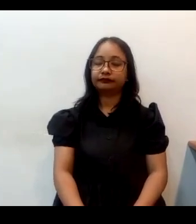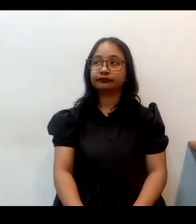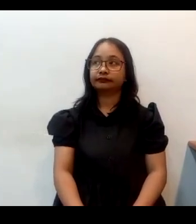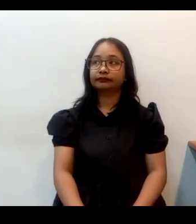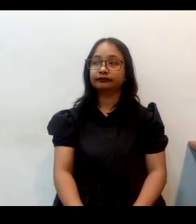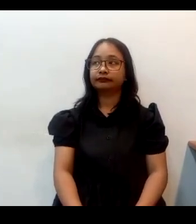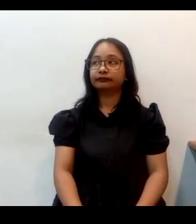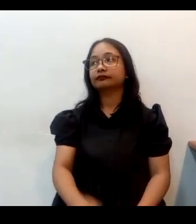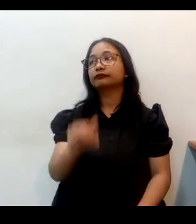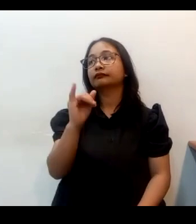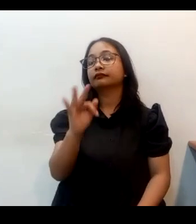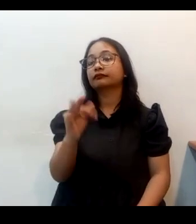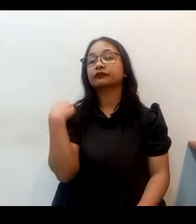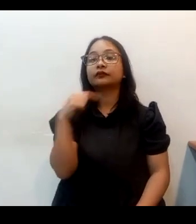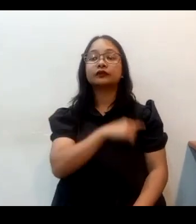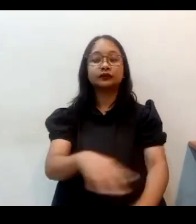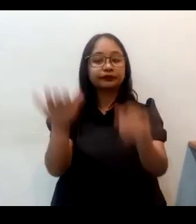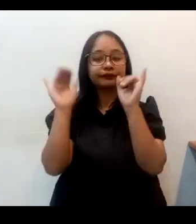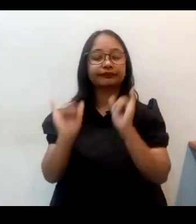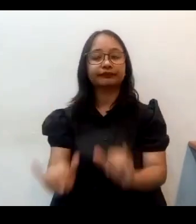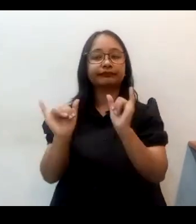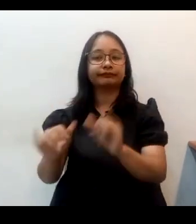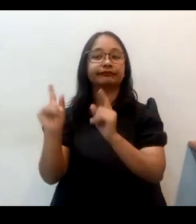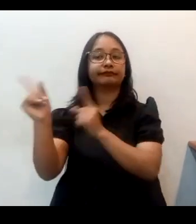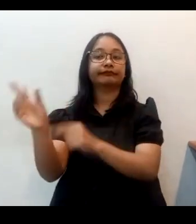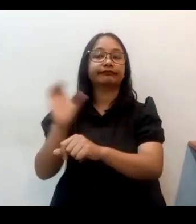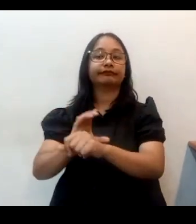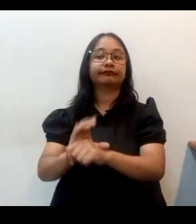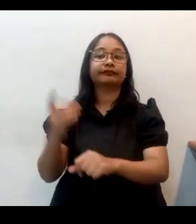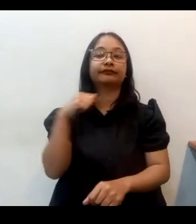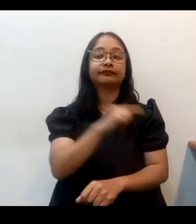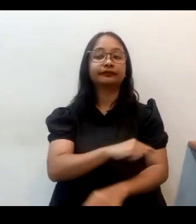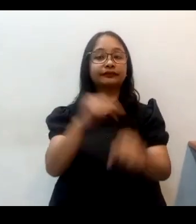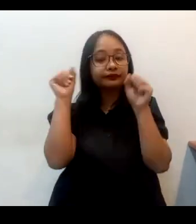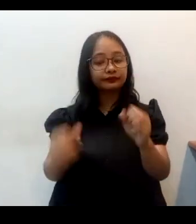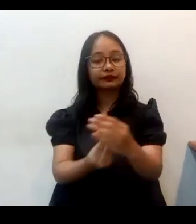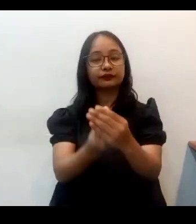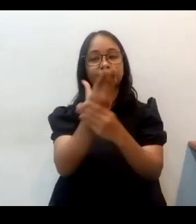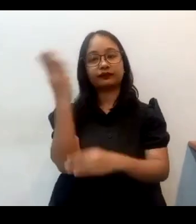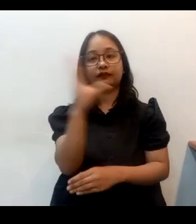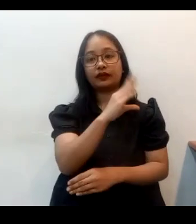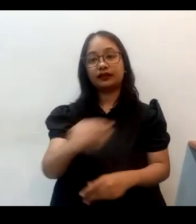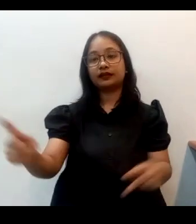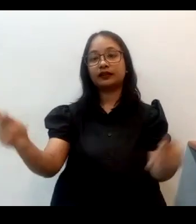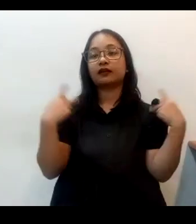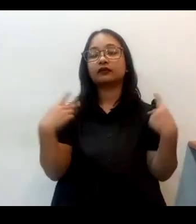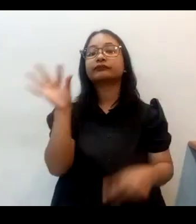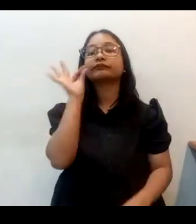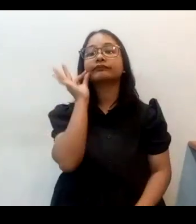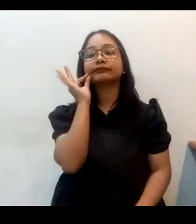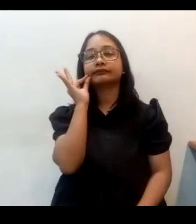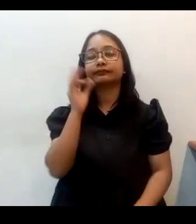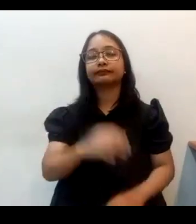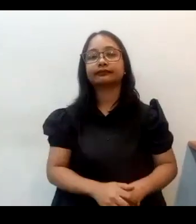we stayed in the church, we can grow up and bear the fruits. Kapag nanatili po tayo sa church, maaari po tayong lumago at mamunga. When